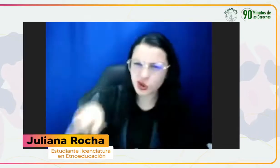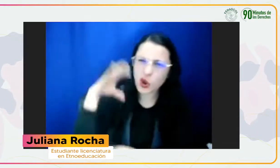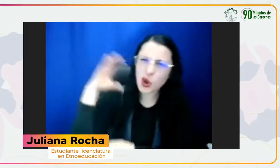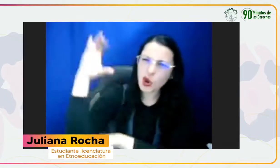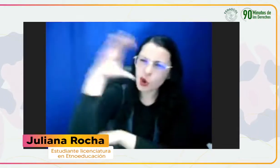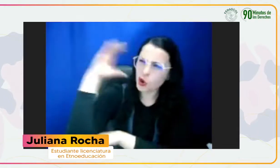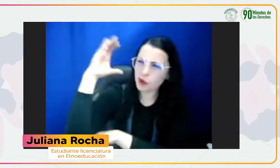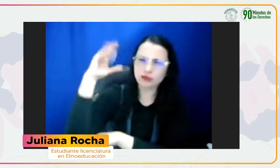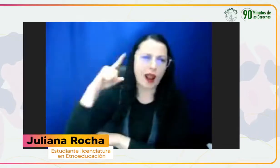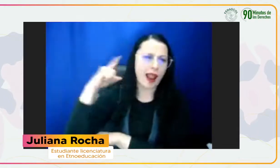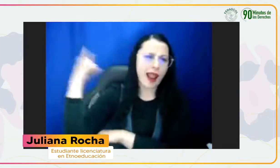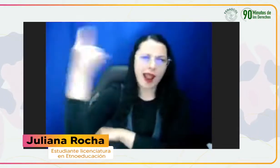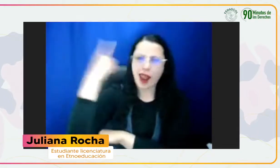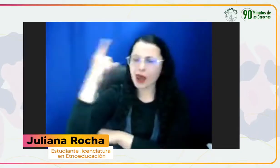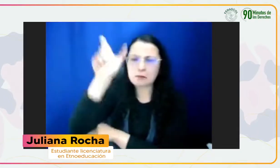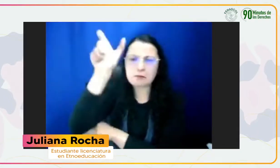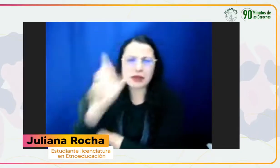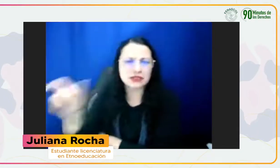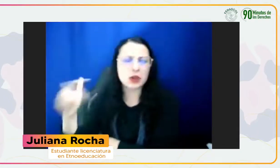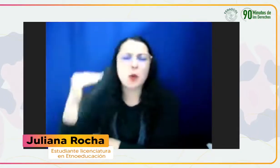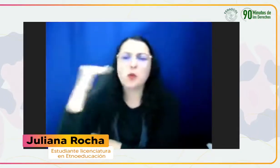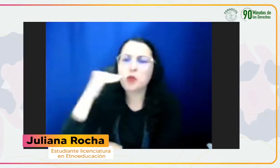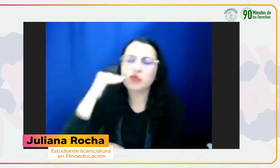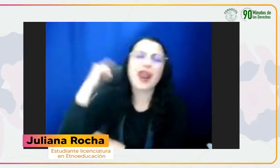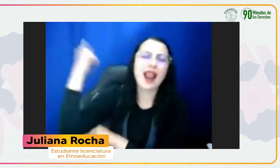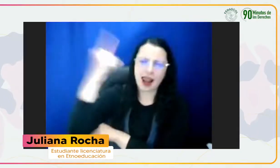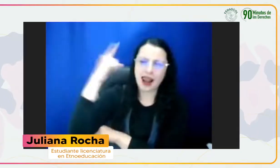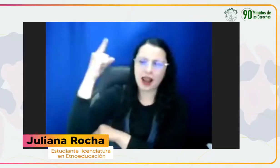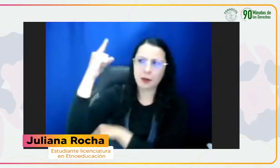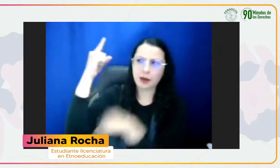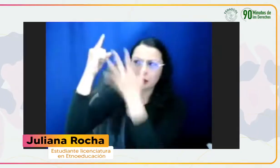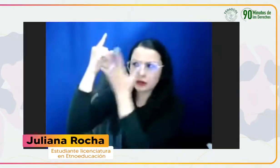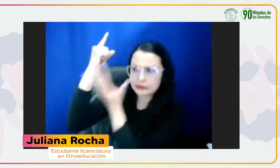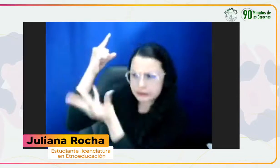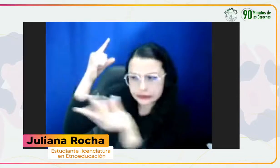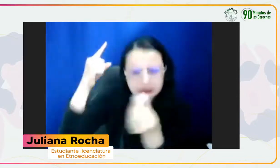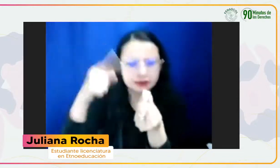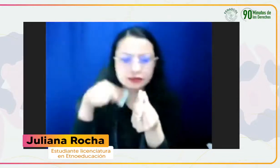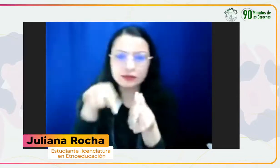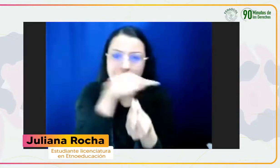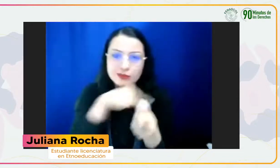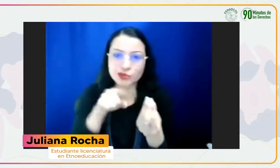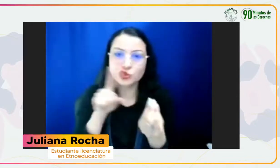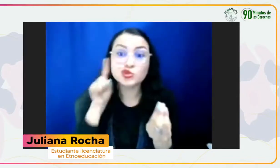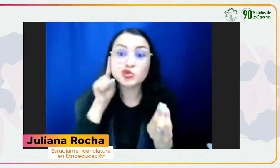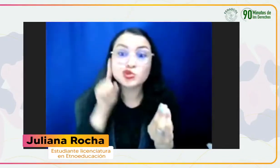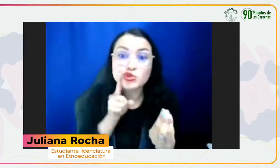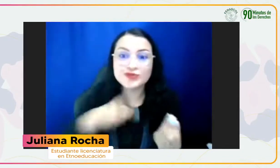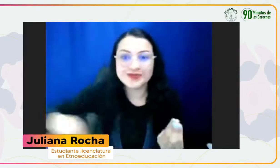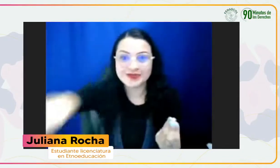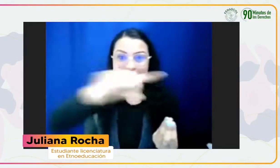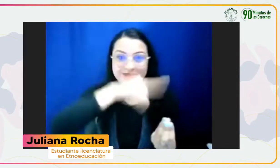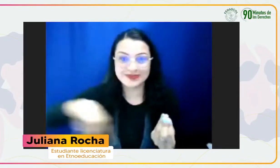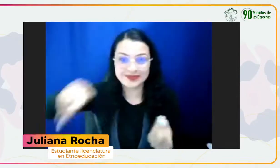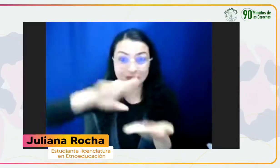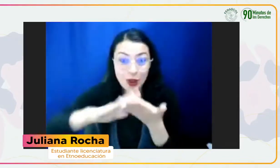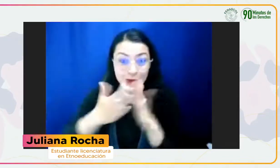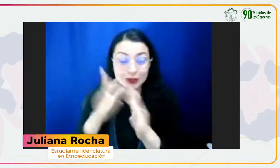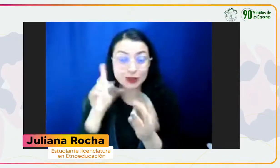de condiciones. Entonces, pensemos, en Colombia, las mujeres sordas en general, las mujeres y el